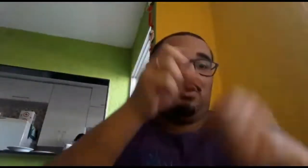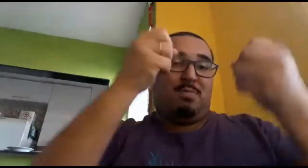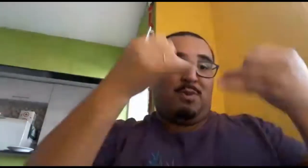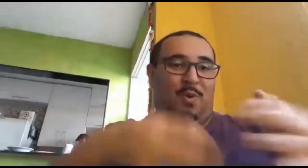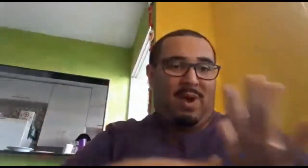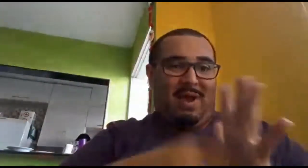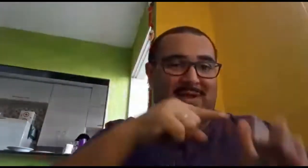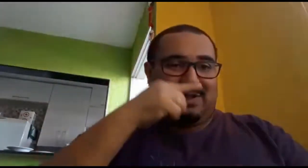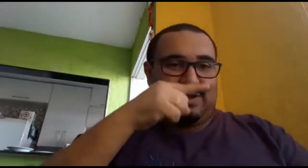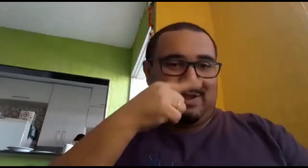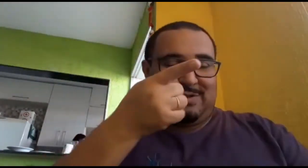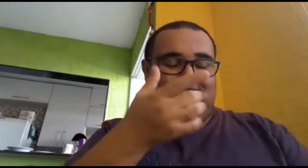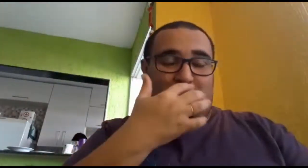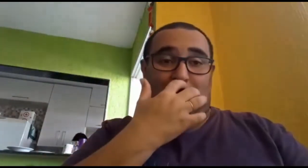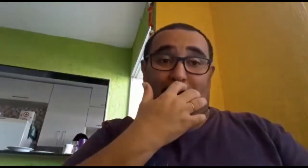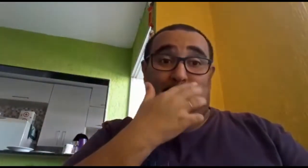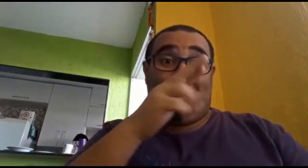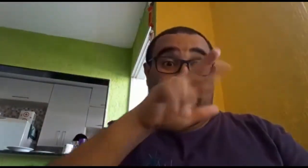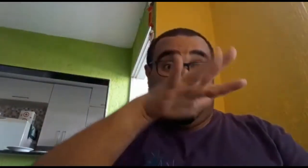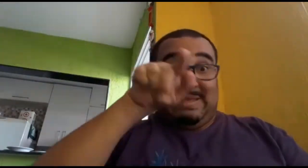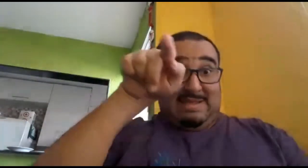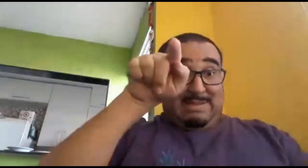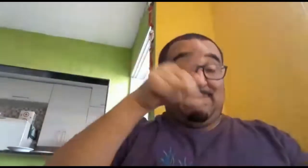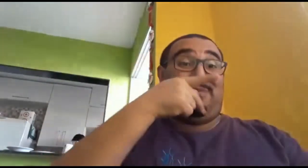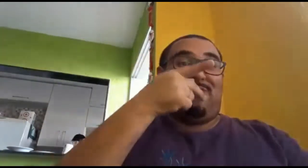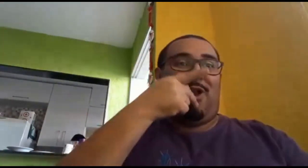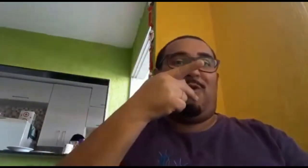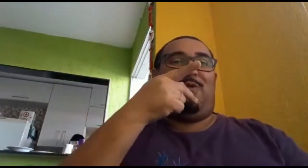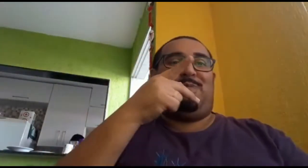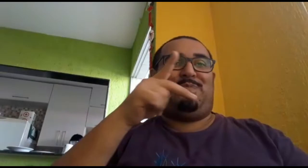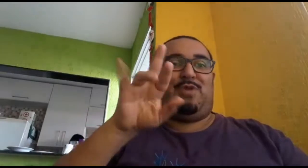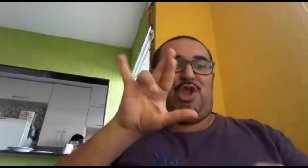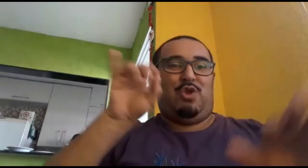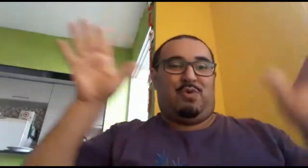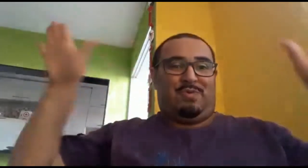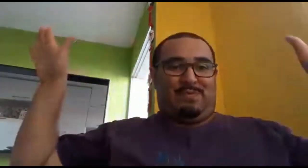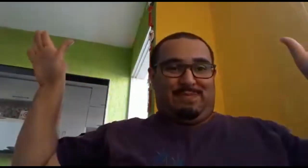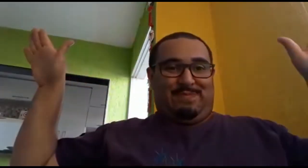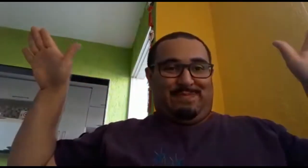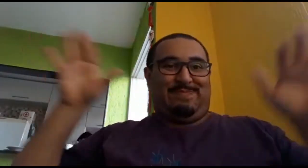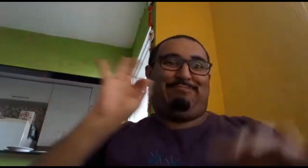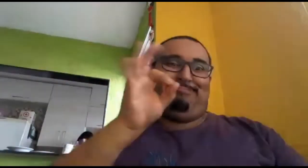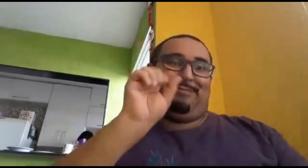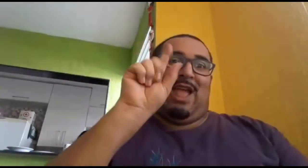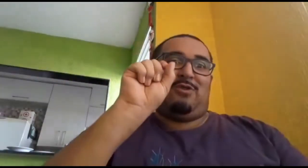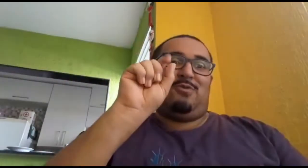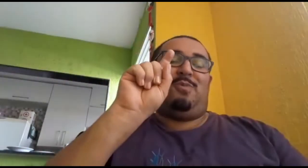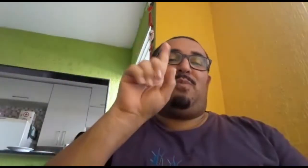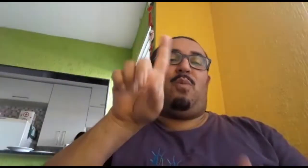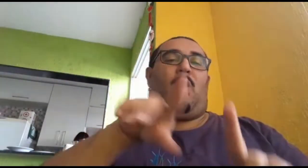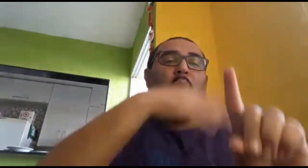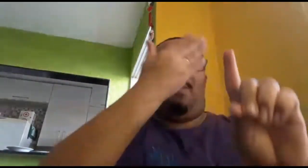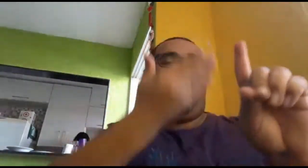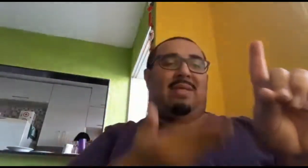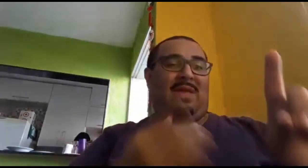está acabando e a gente conversou com brasileiros que foram para lá e viveram histórias curiosas e até bizarras